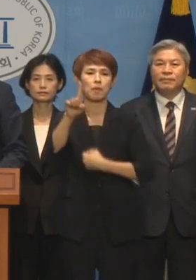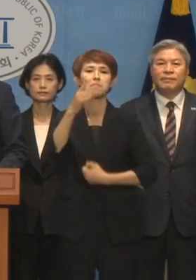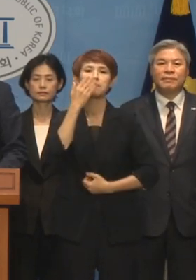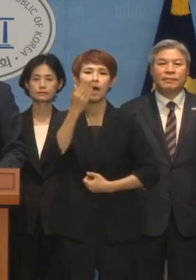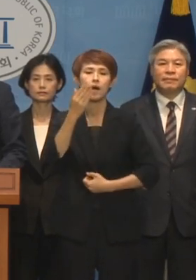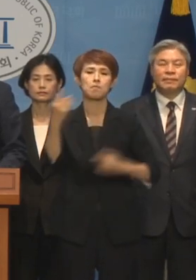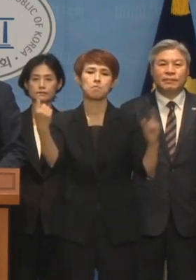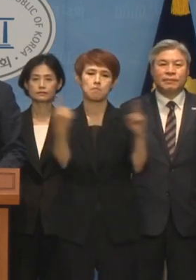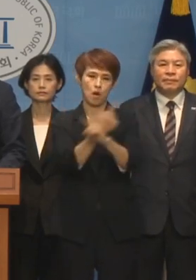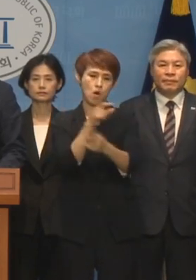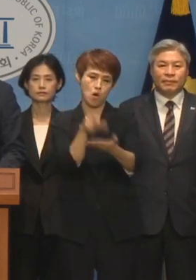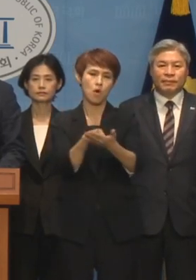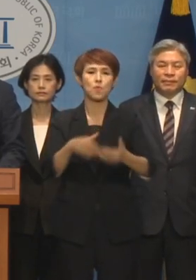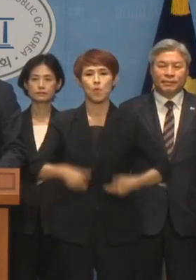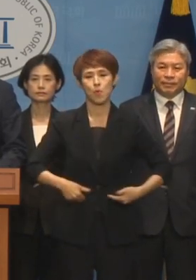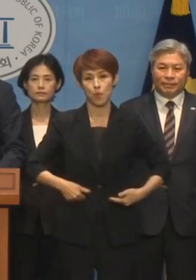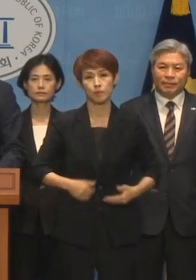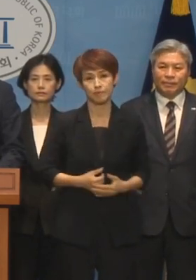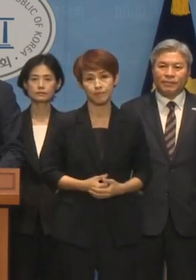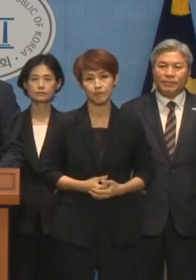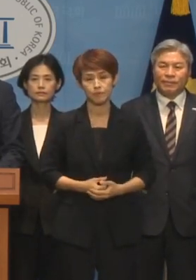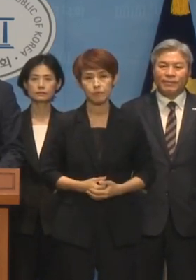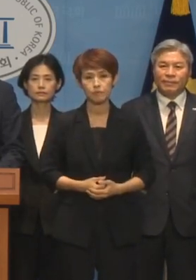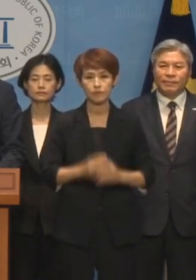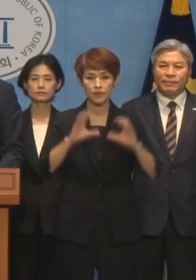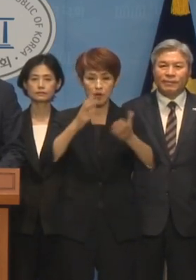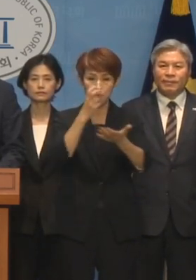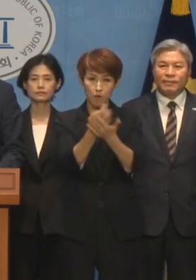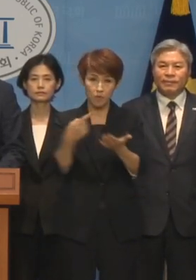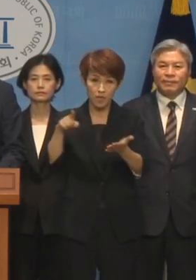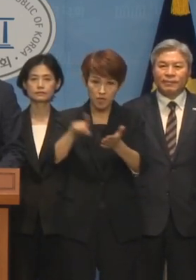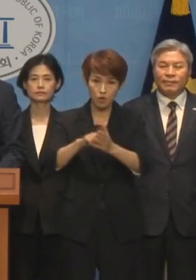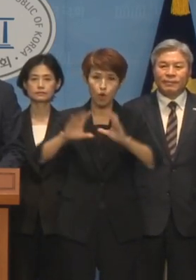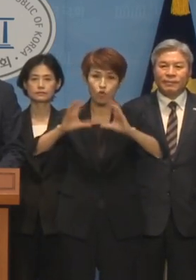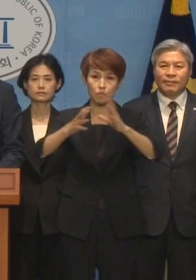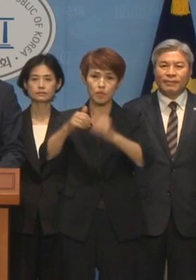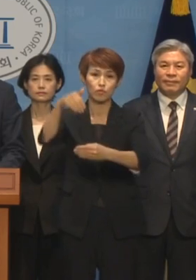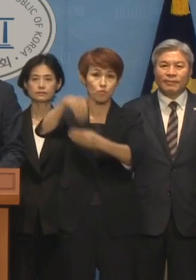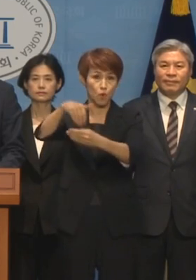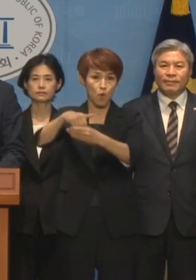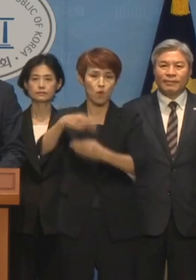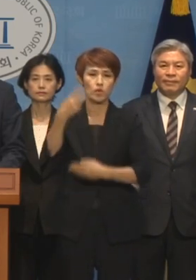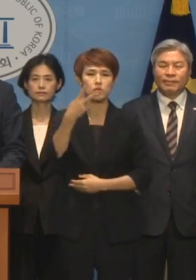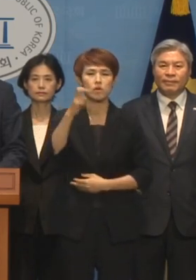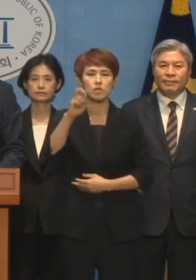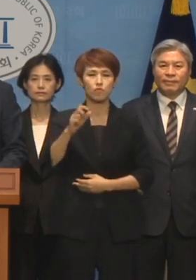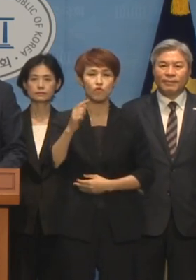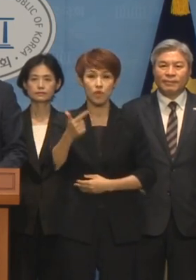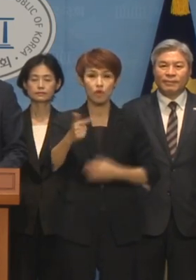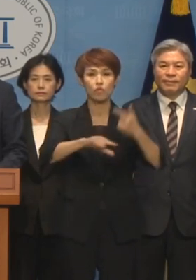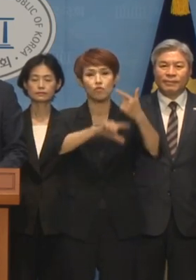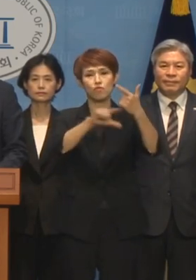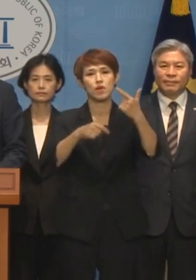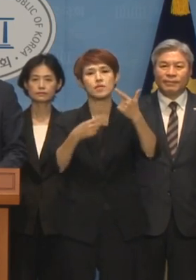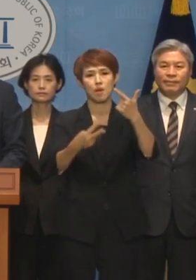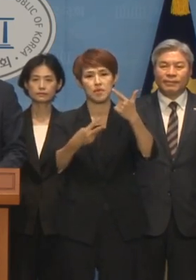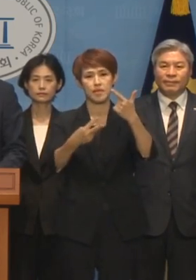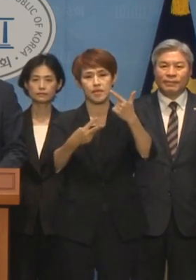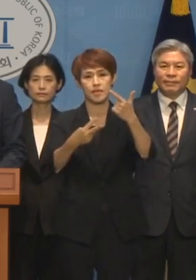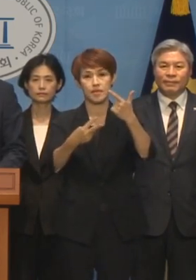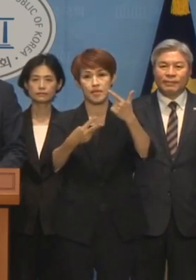있다로 바꿔야 합니다. 개헌을 위한 국민투표를 2026년 6월 3일로